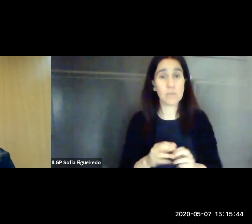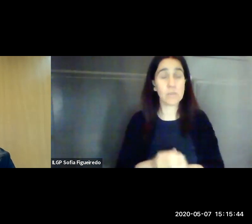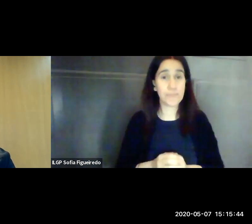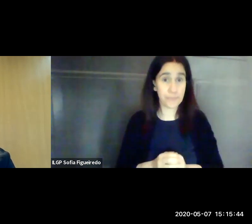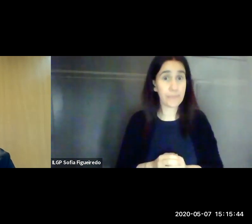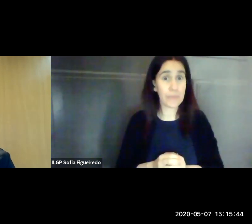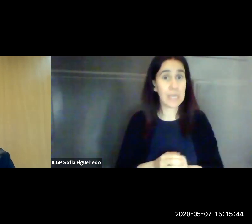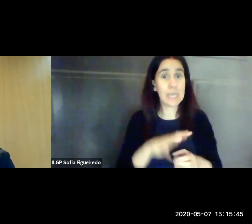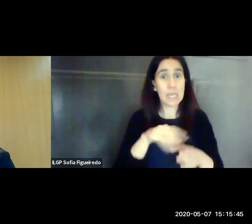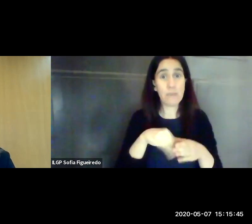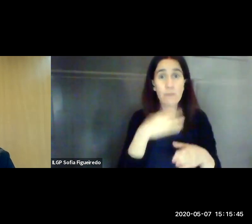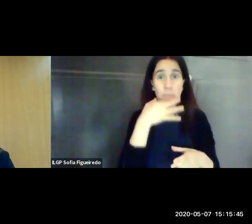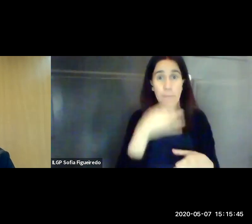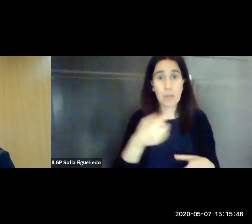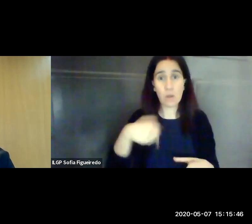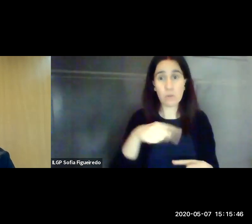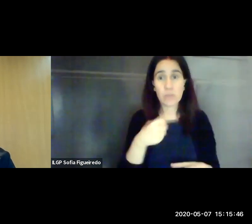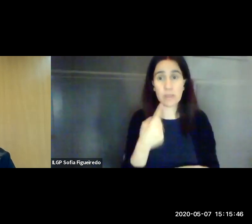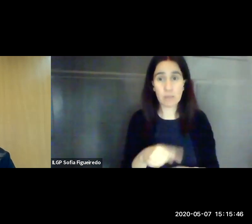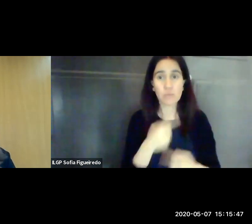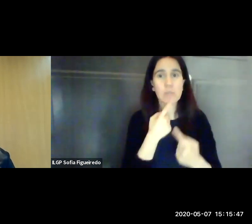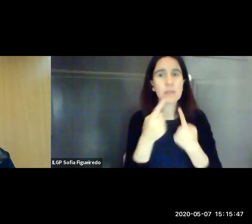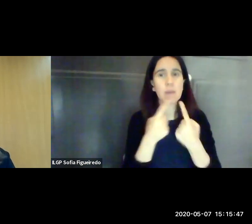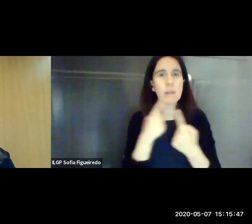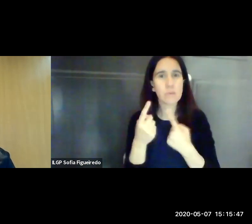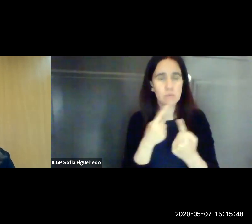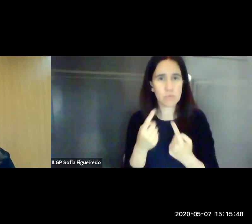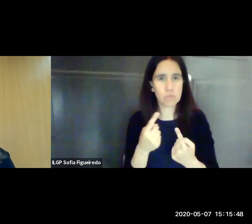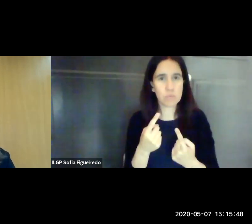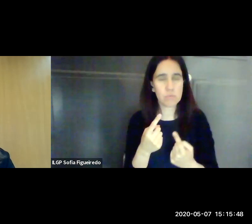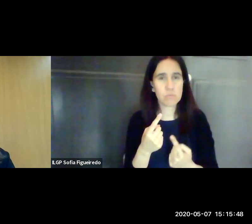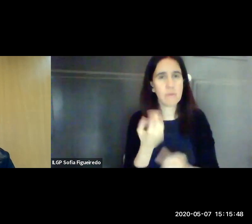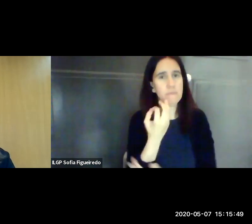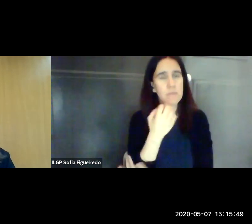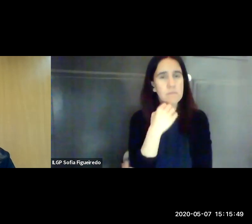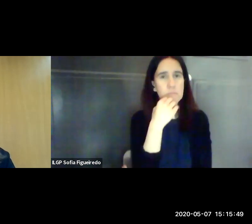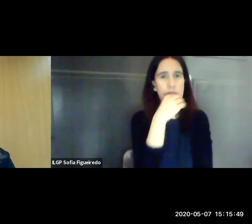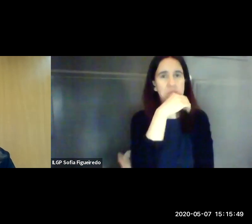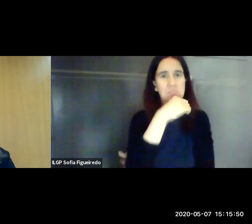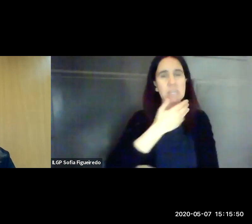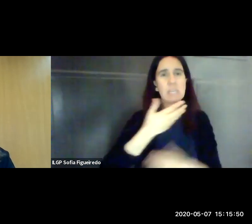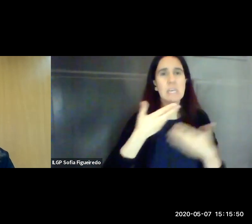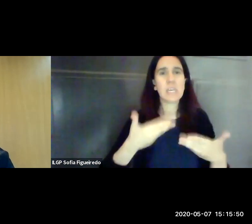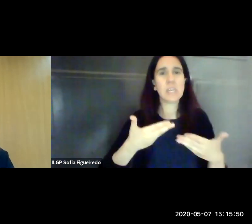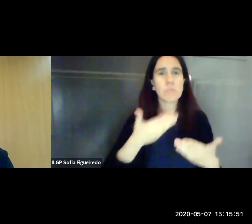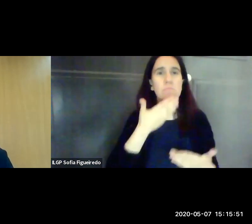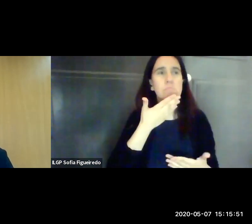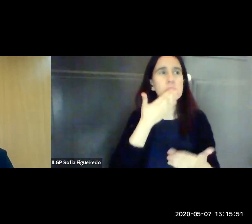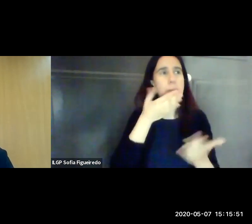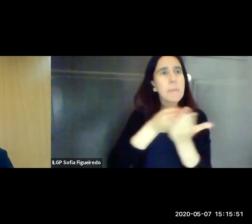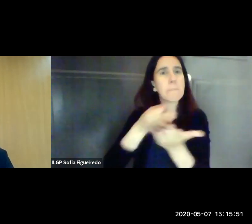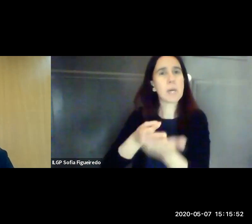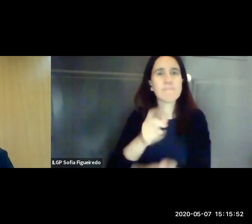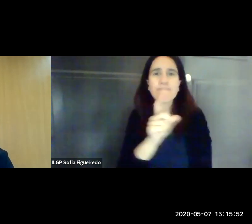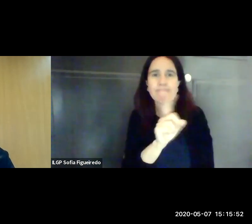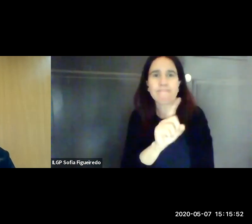o envolvimento que nós possamos ter, e o diálogo é uma das formas que neste momento se calhar não é tão utilizada, bem,